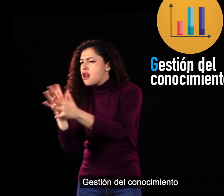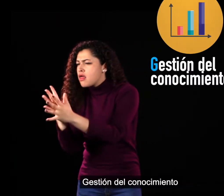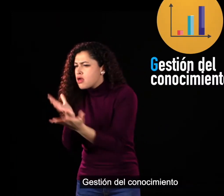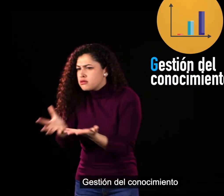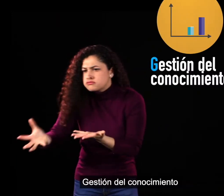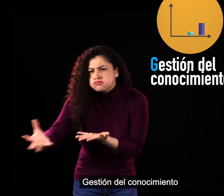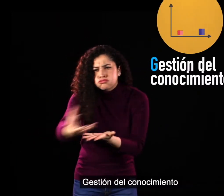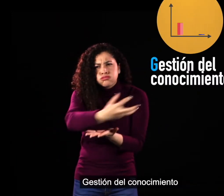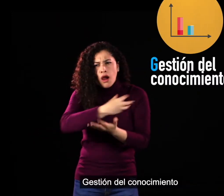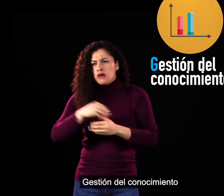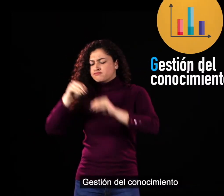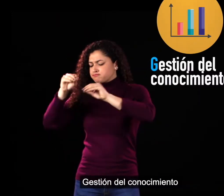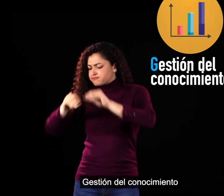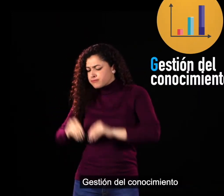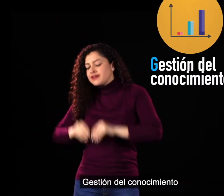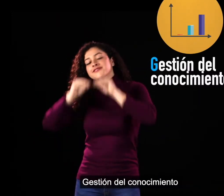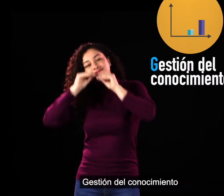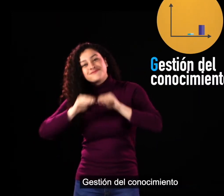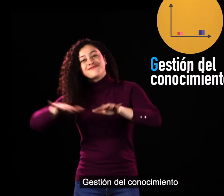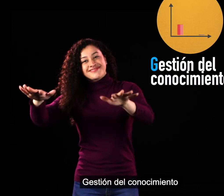gestión del conocimiento